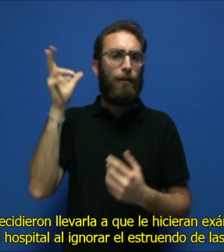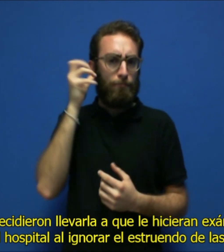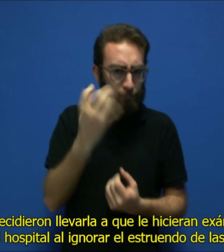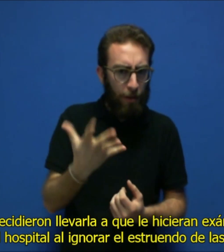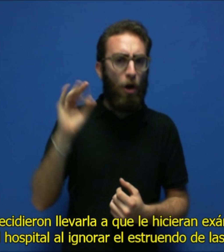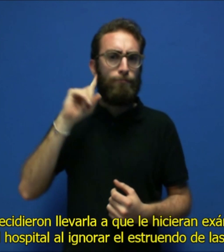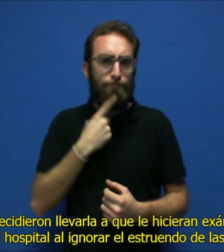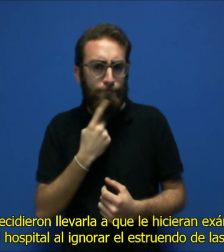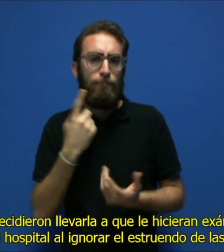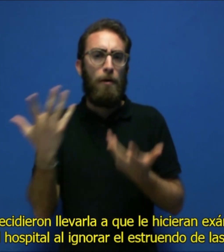estruendo de la sartén